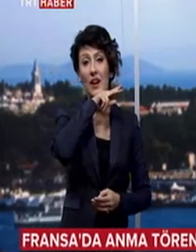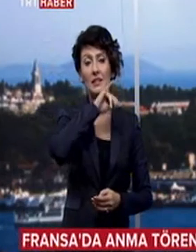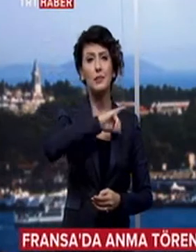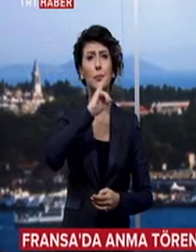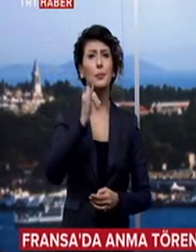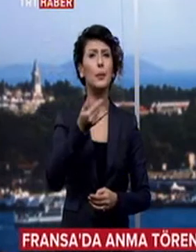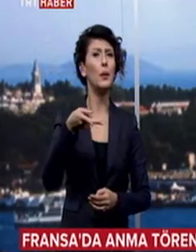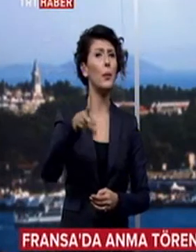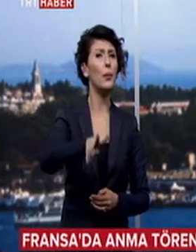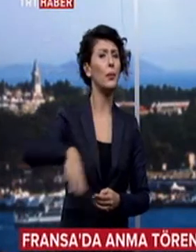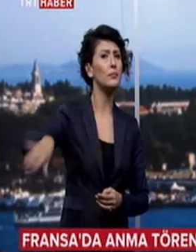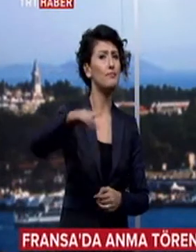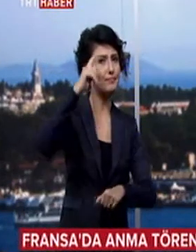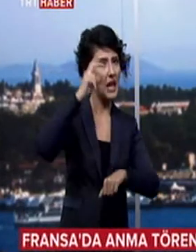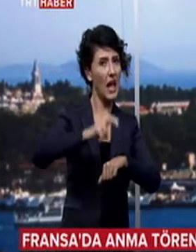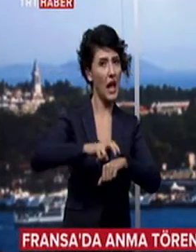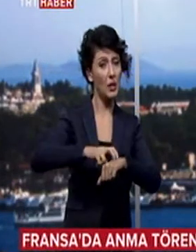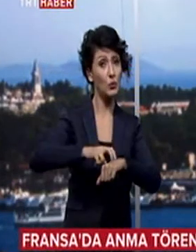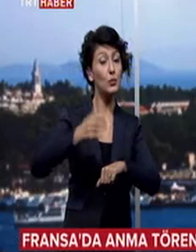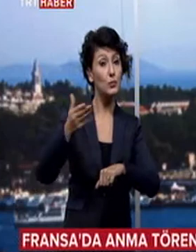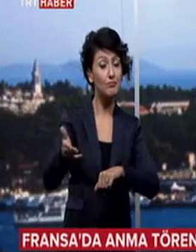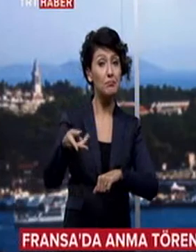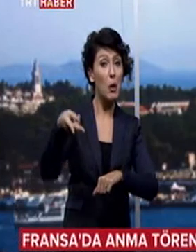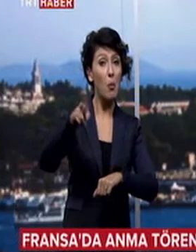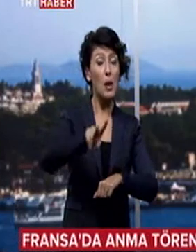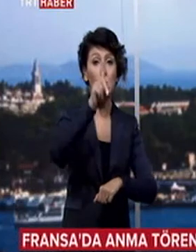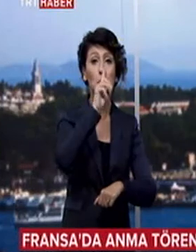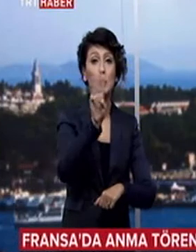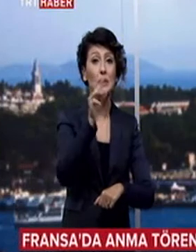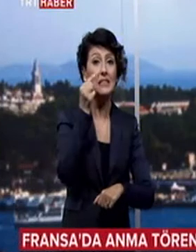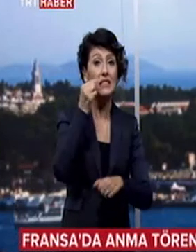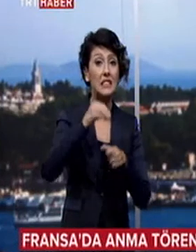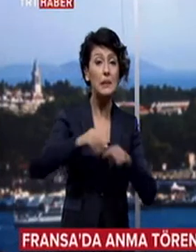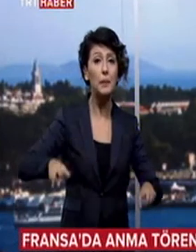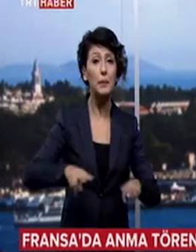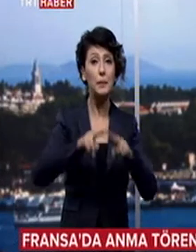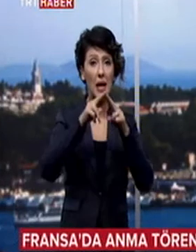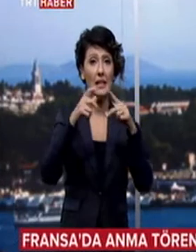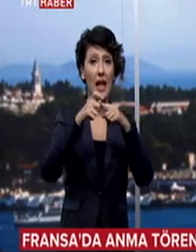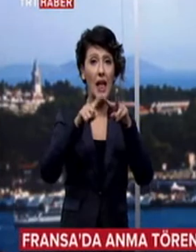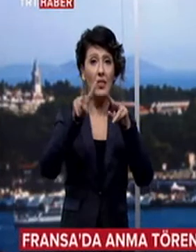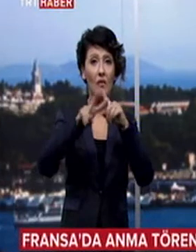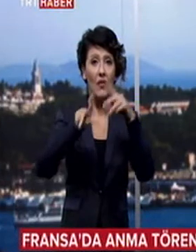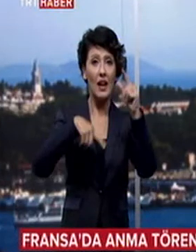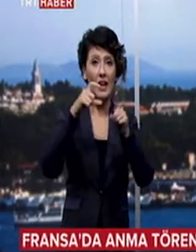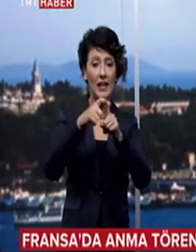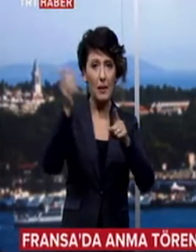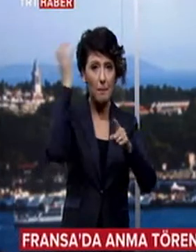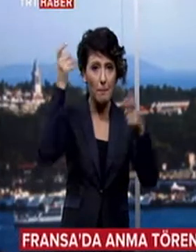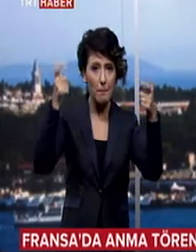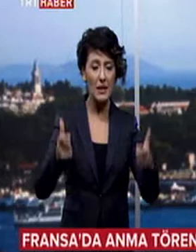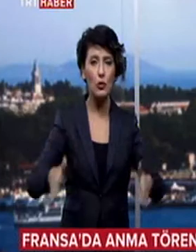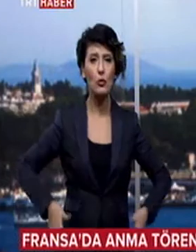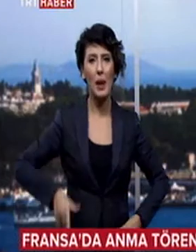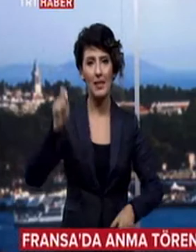Fransa'da katliam kurbanları anıldı. Katliamda ölen 130 kişi için Paris'teki Envalit